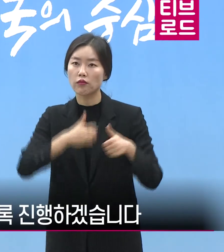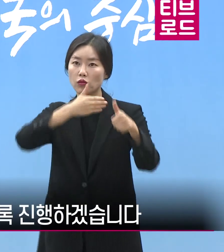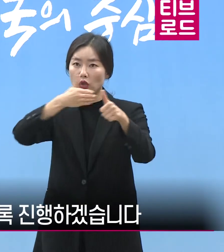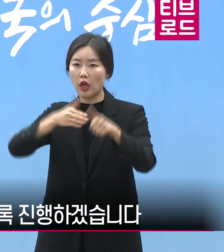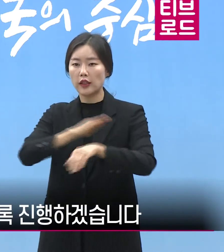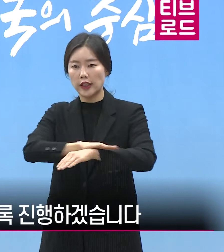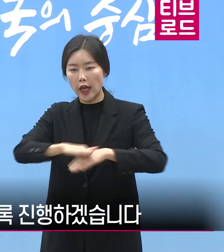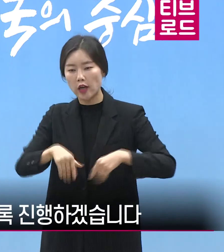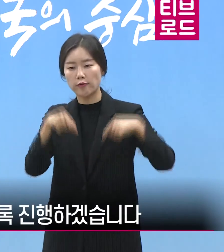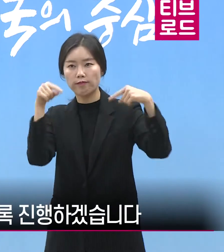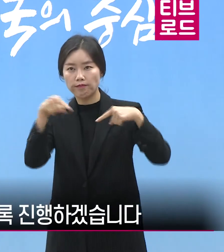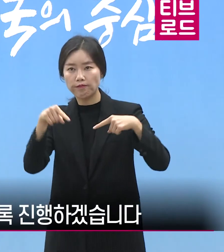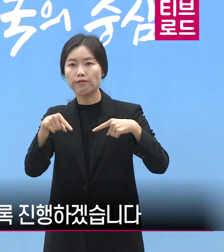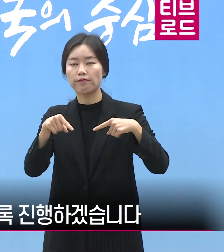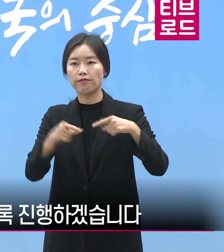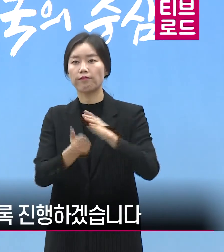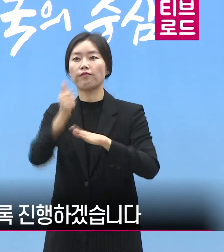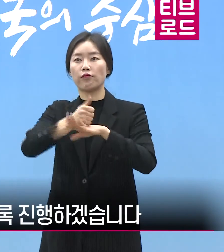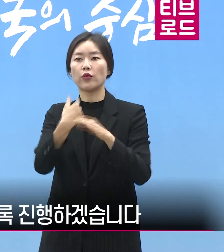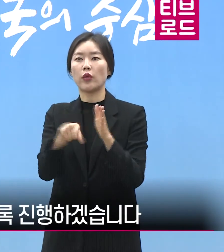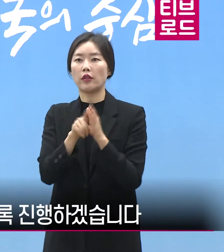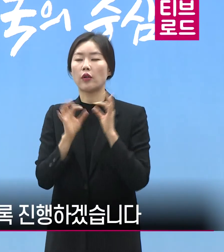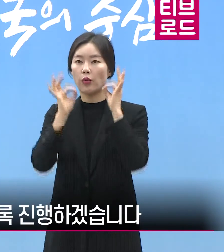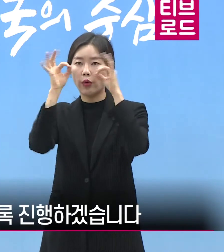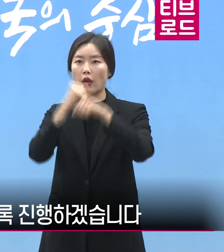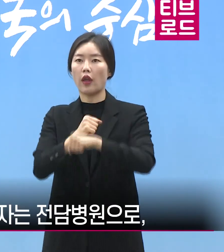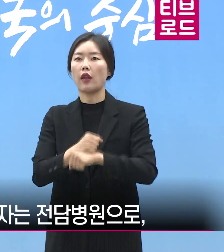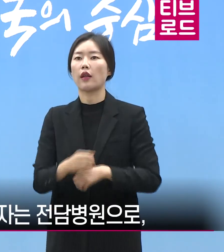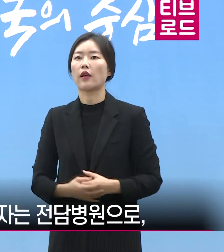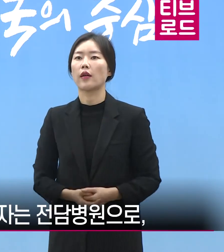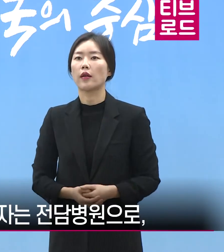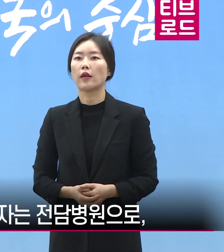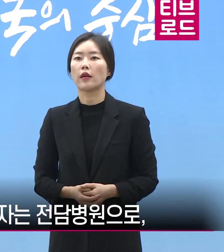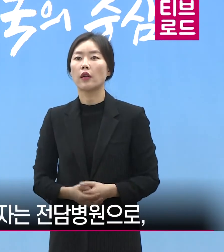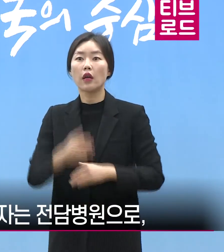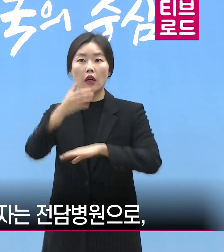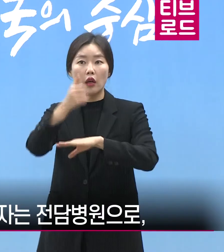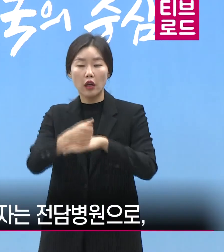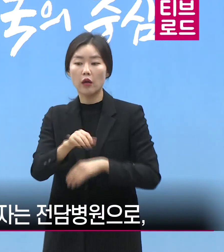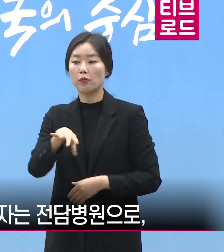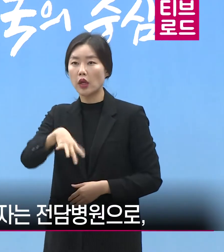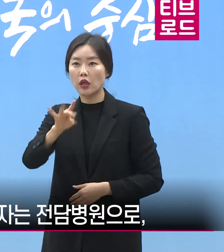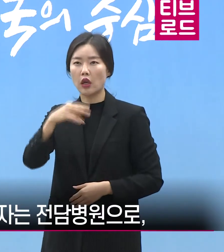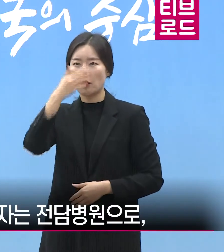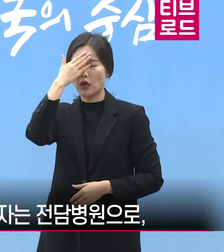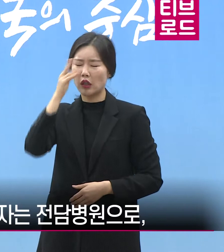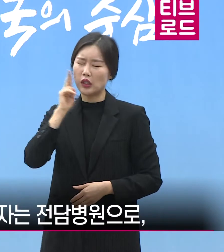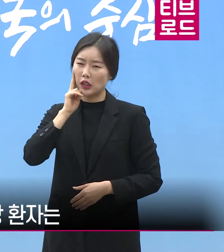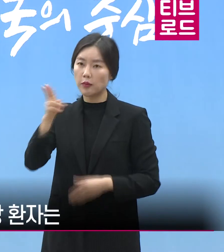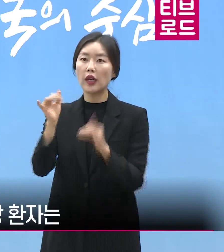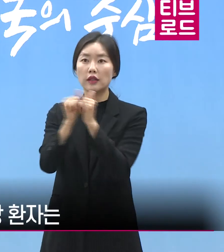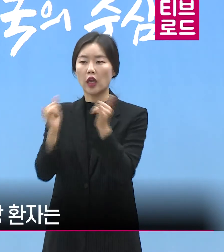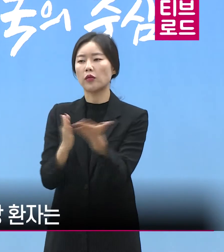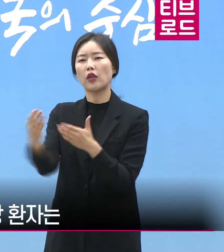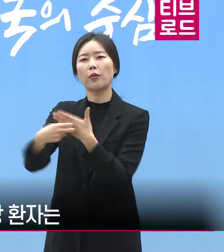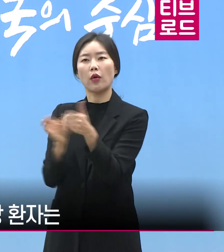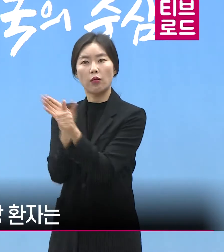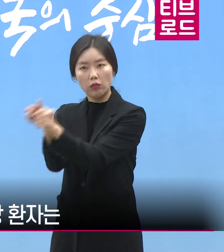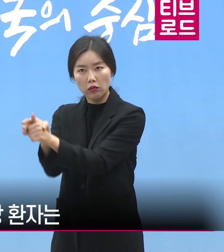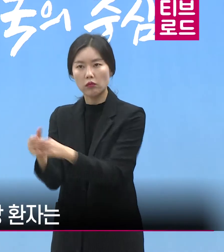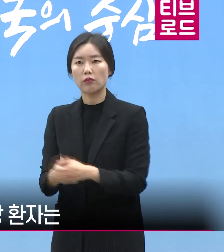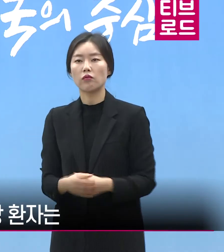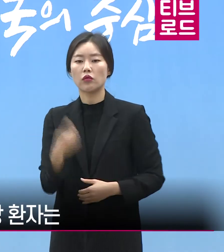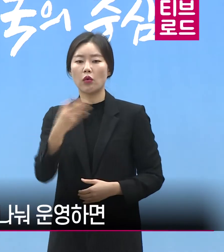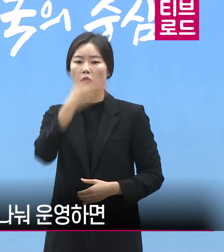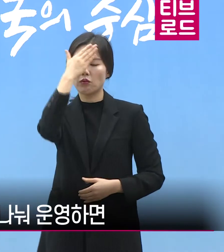잘 협의하여 조치하도록 진행하겠습니다. 이를 통해 먼저 중증 환자는 전담병원으로, 경증,